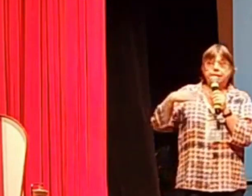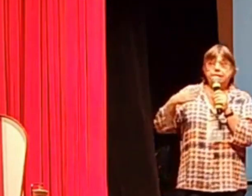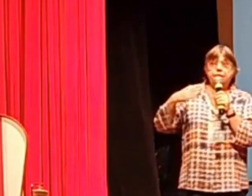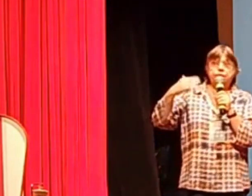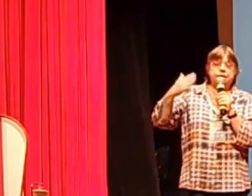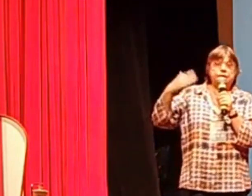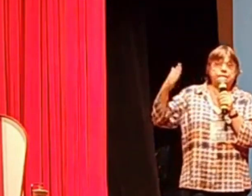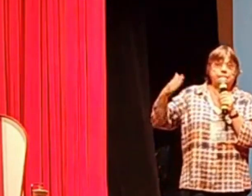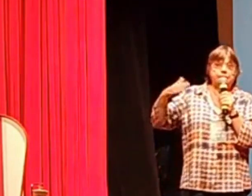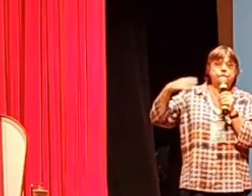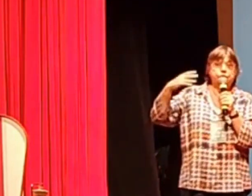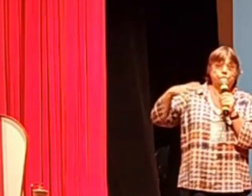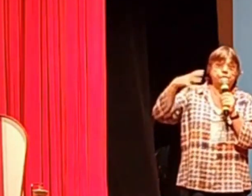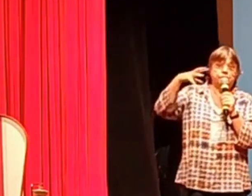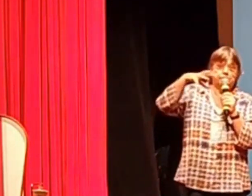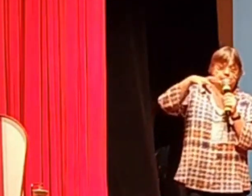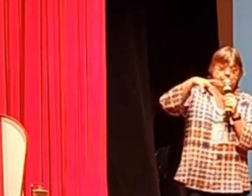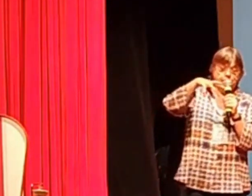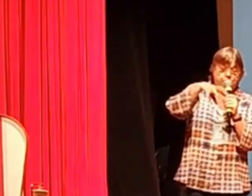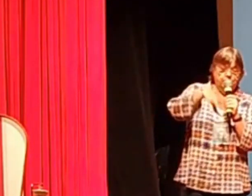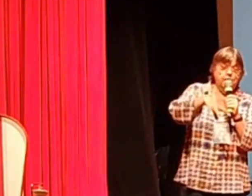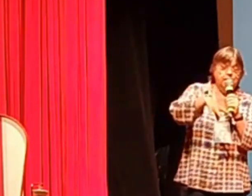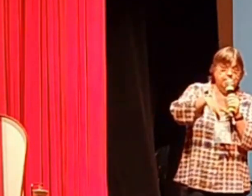né, poderiam ser tratados com